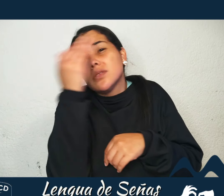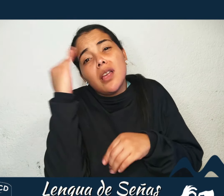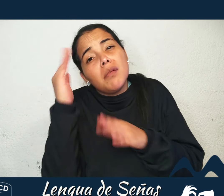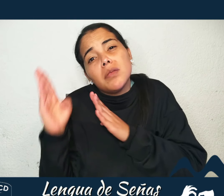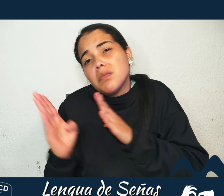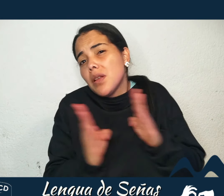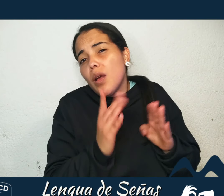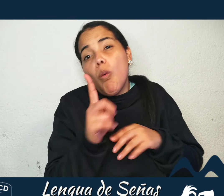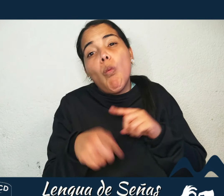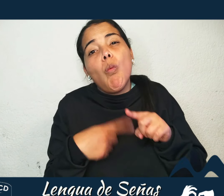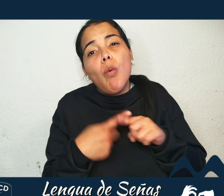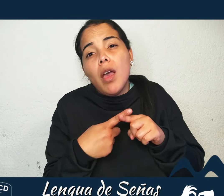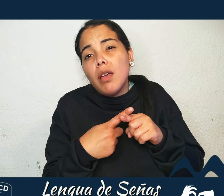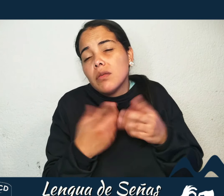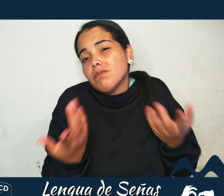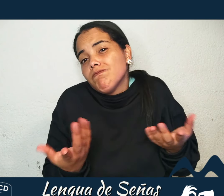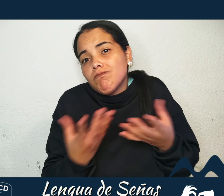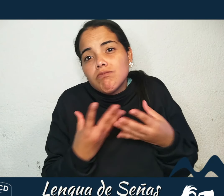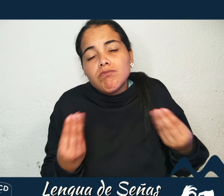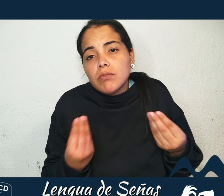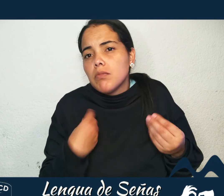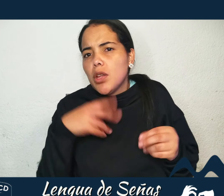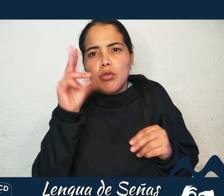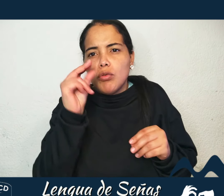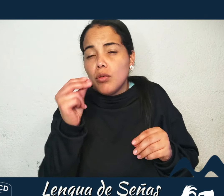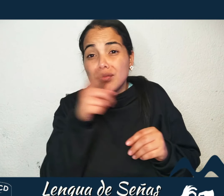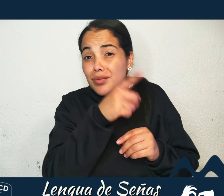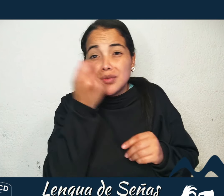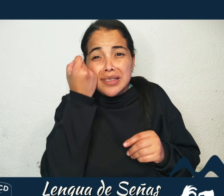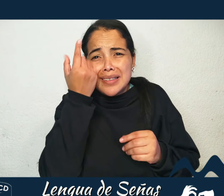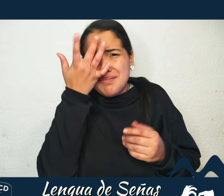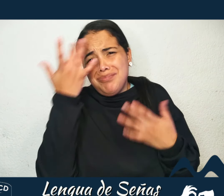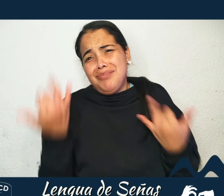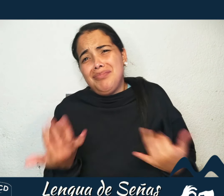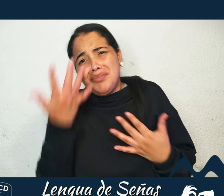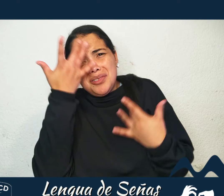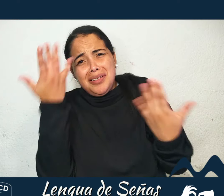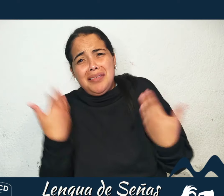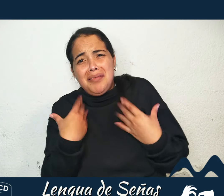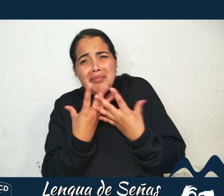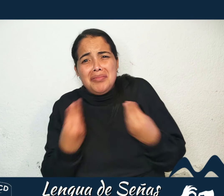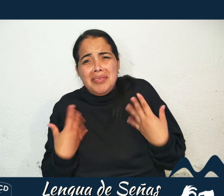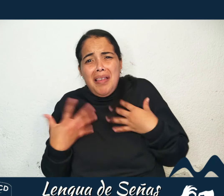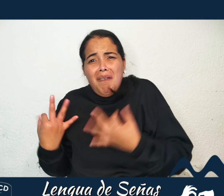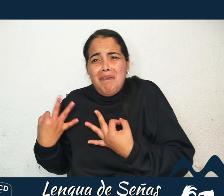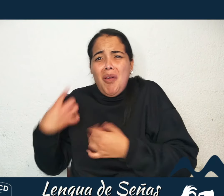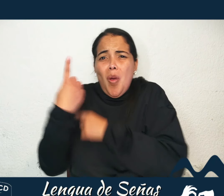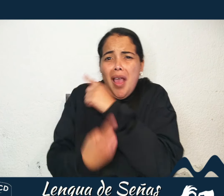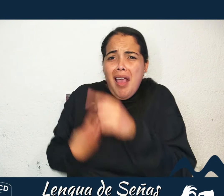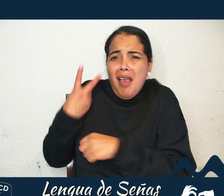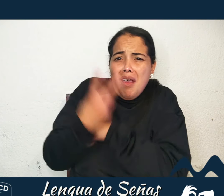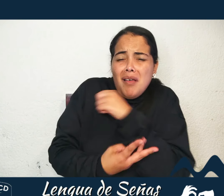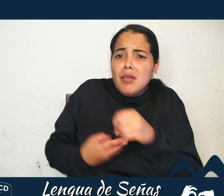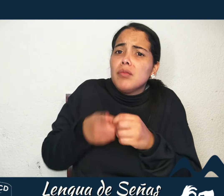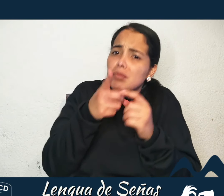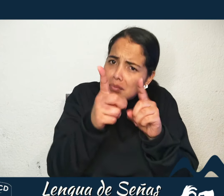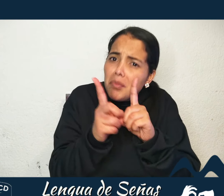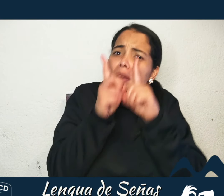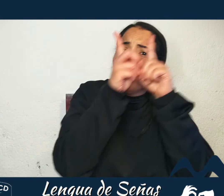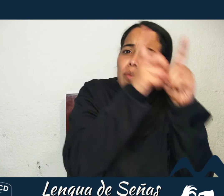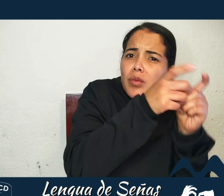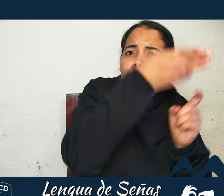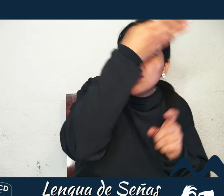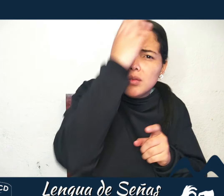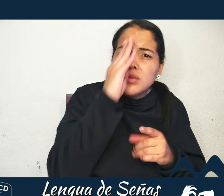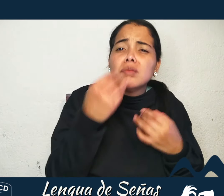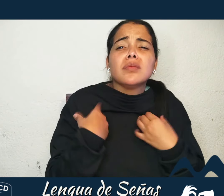momento, en el contexto de la prueba, es, si no entiendes lo que estás pasando y por qué estás pasando, pregúntale a Dios y Él te va